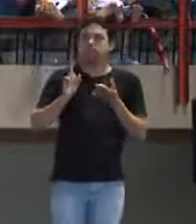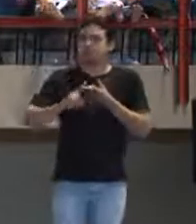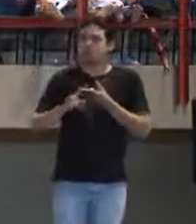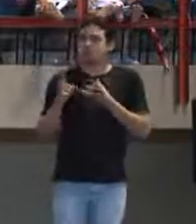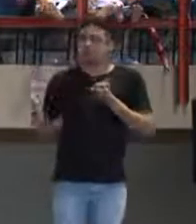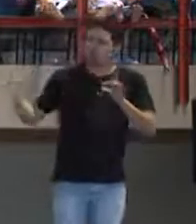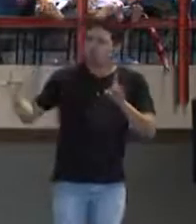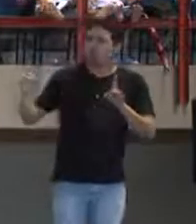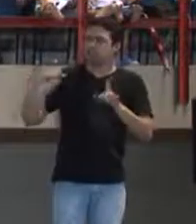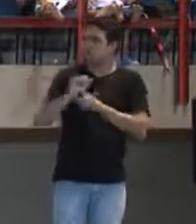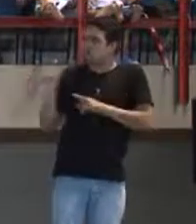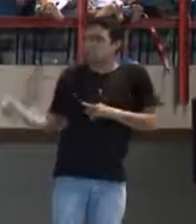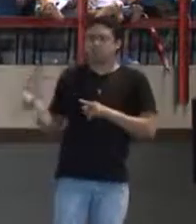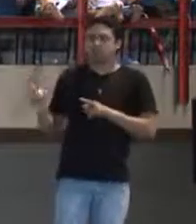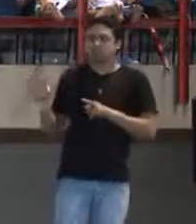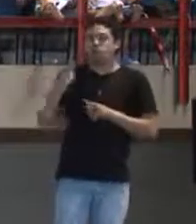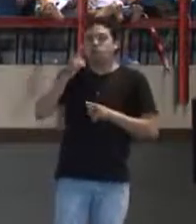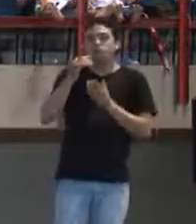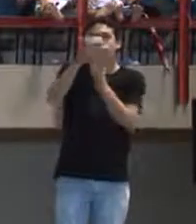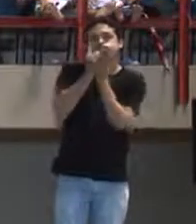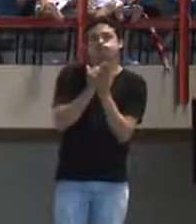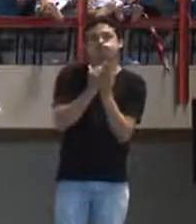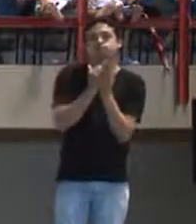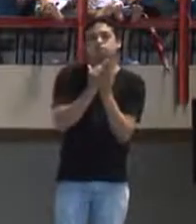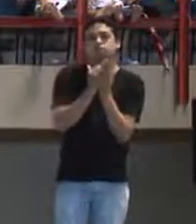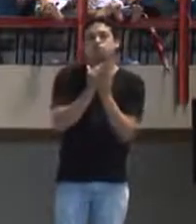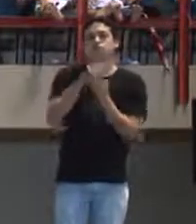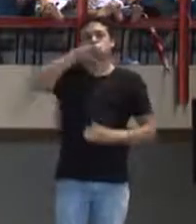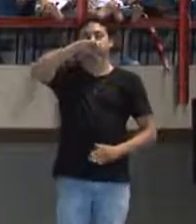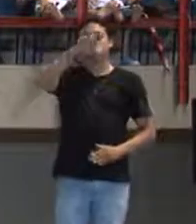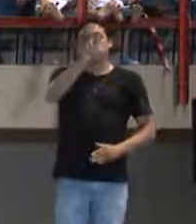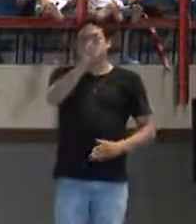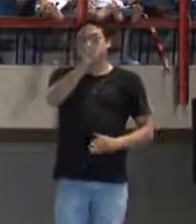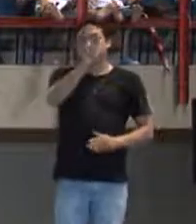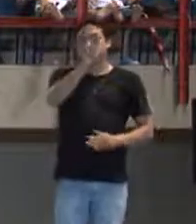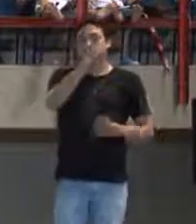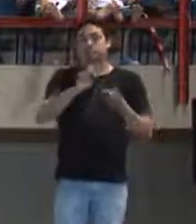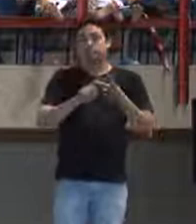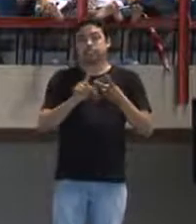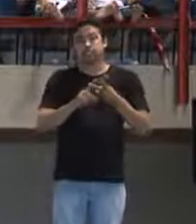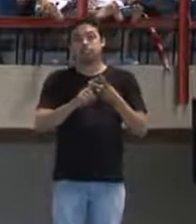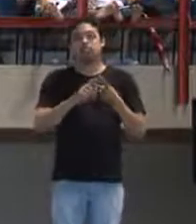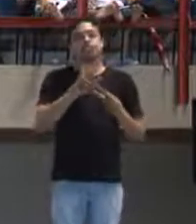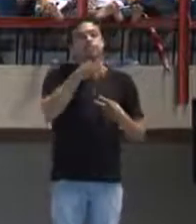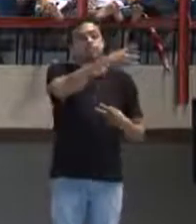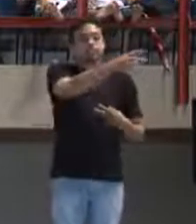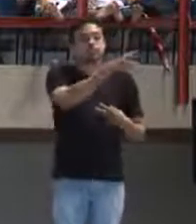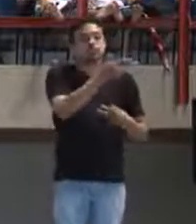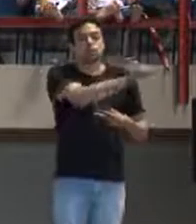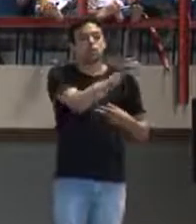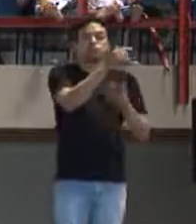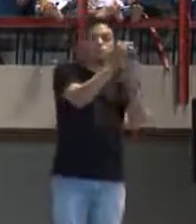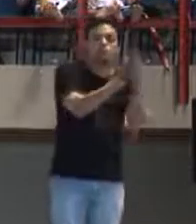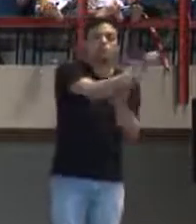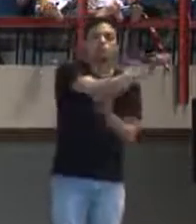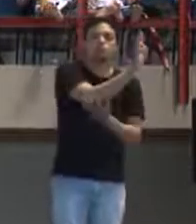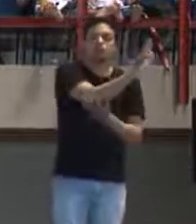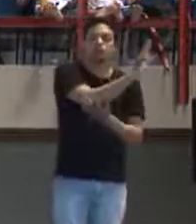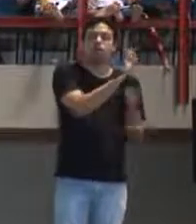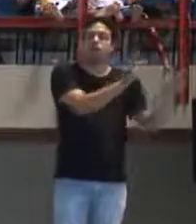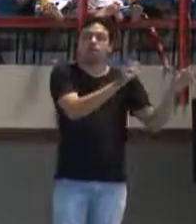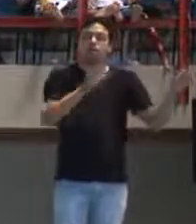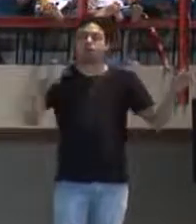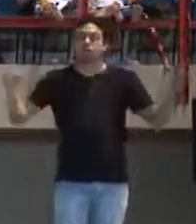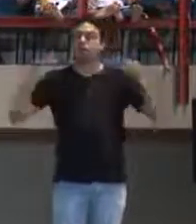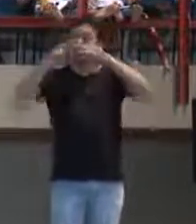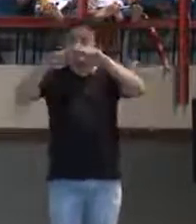vender mais que o Daniel. Então, o que eu vou fazer? Eu vou vender por 9. Se aparecer um terceiro, ele vai vender por 8. Estão entendendo? Os